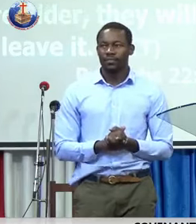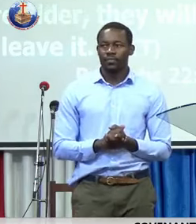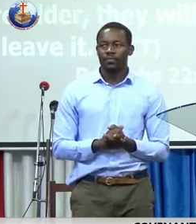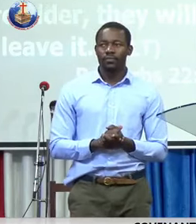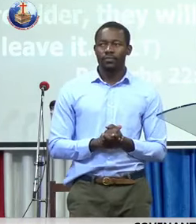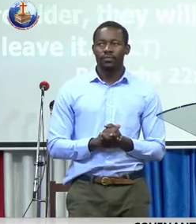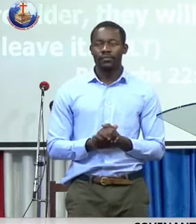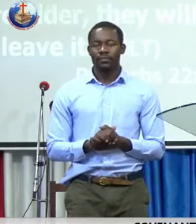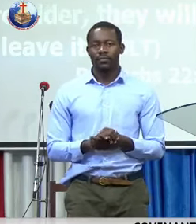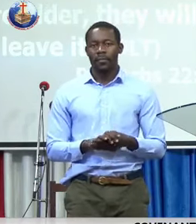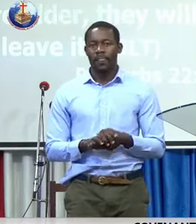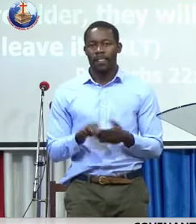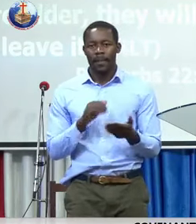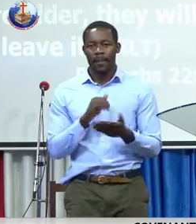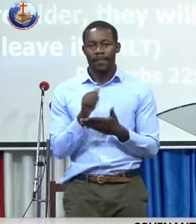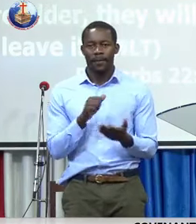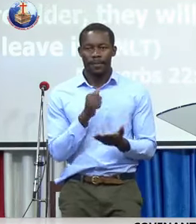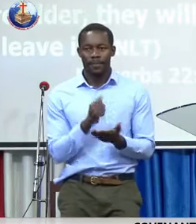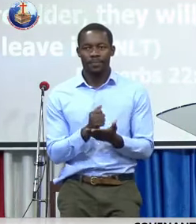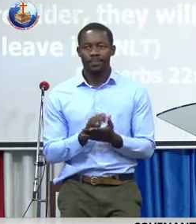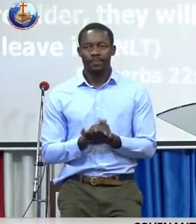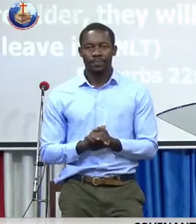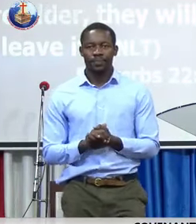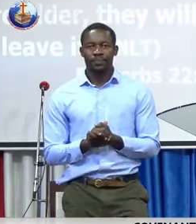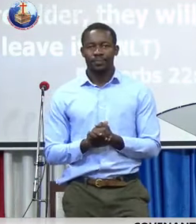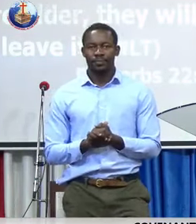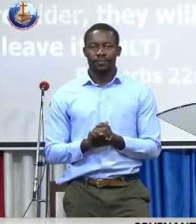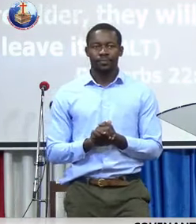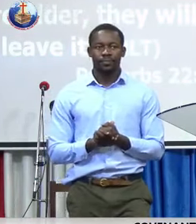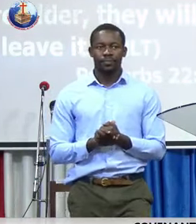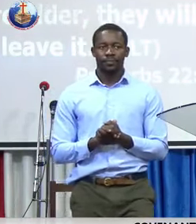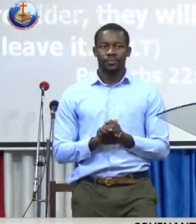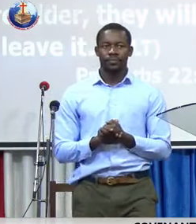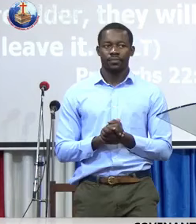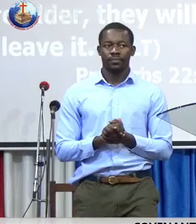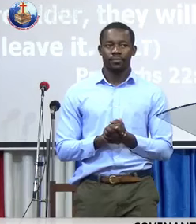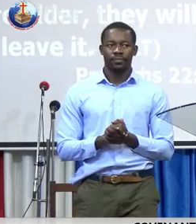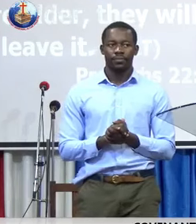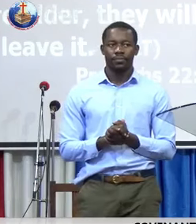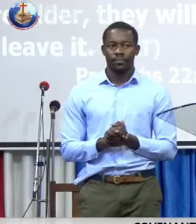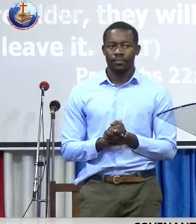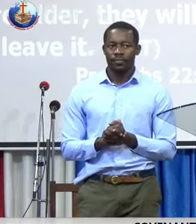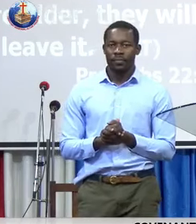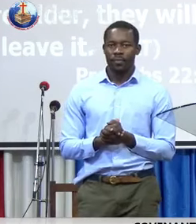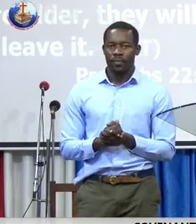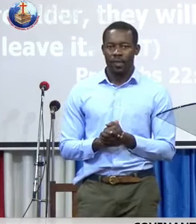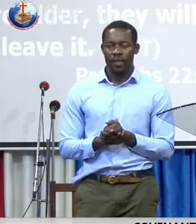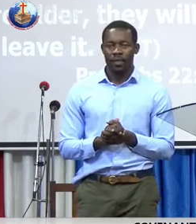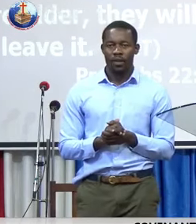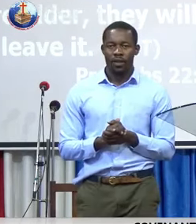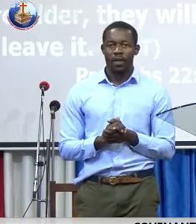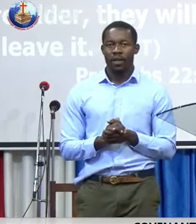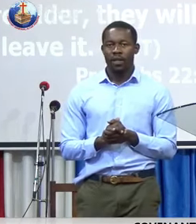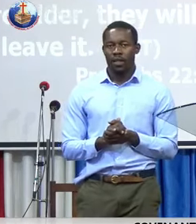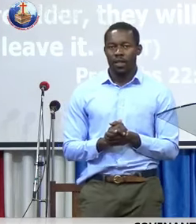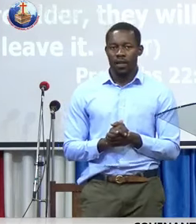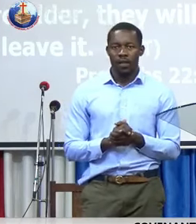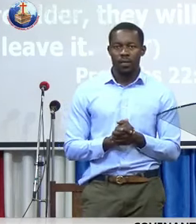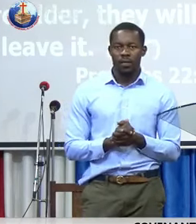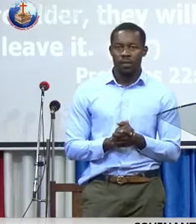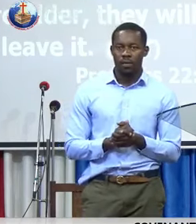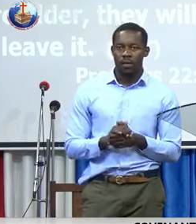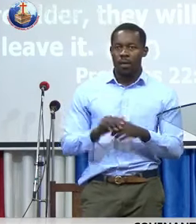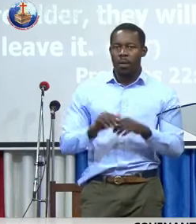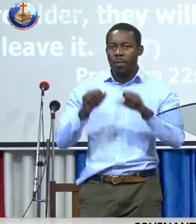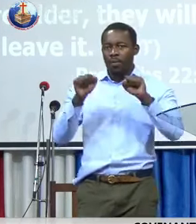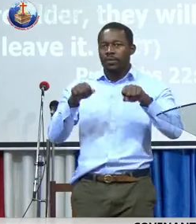atakayewaambia. Amen. Amen. We are meant to satisfy the curiosity of our children with the word